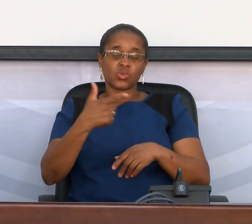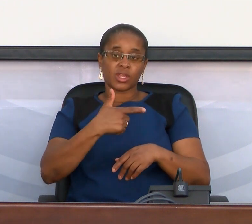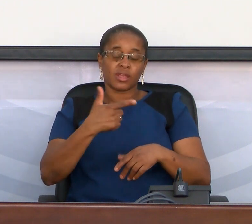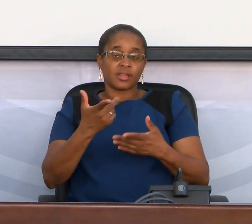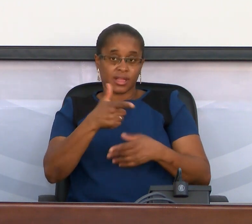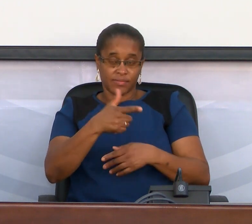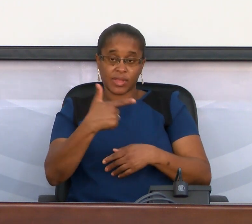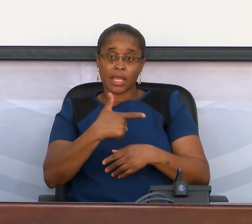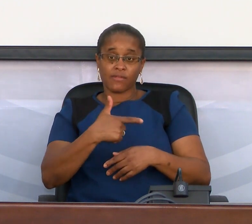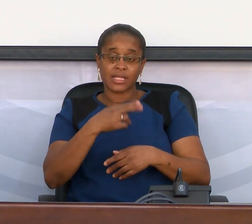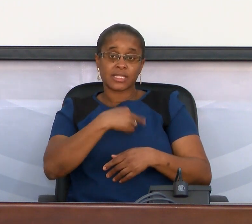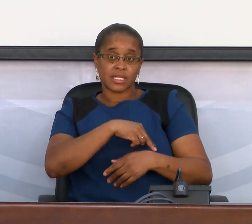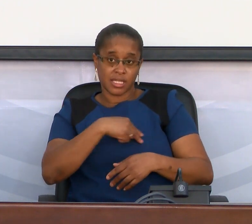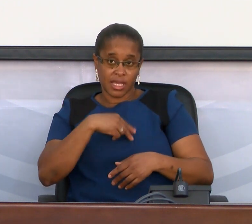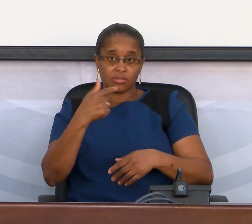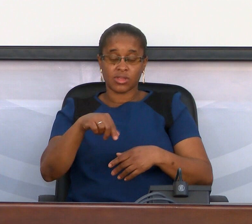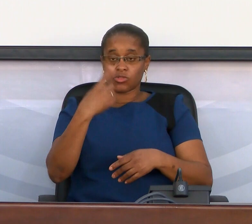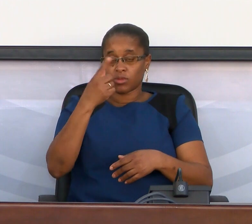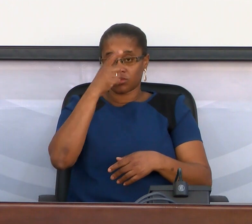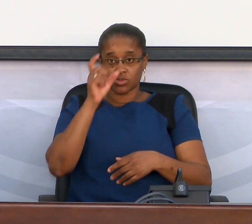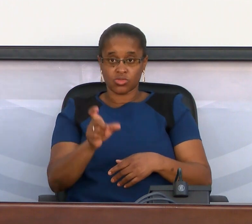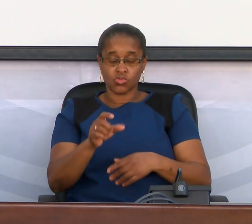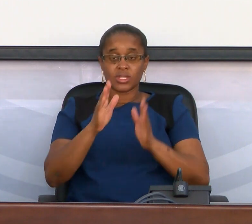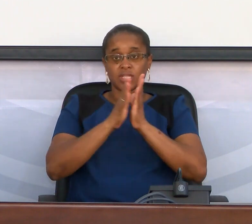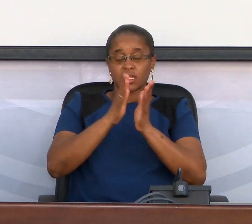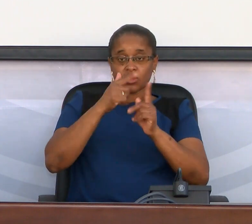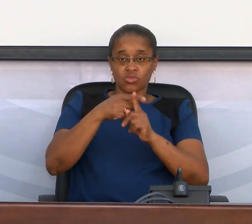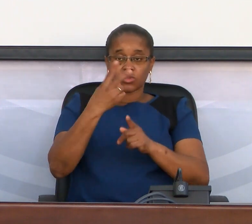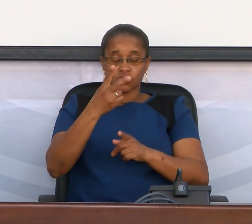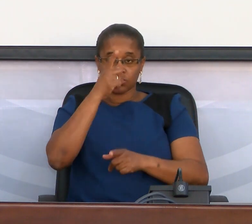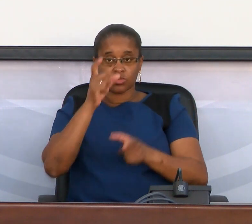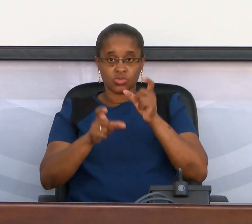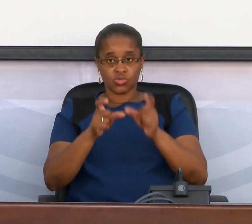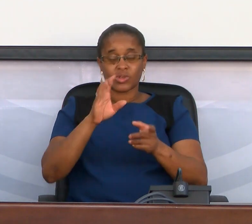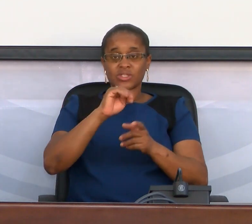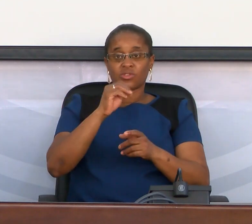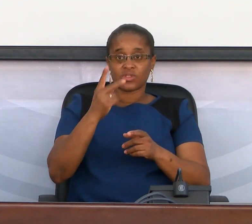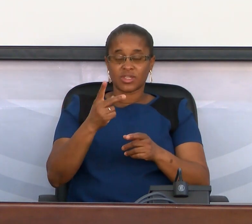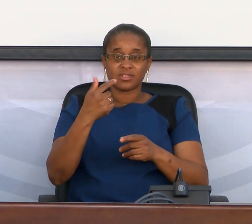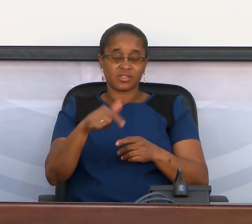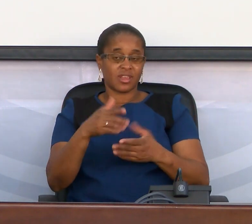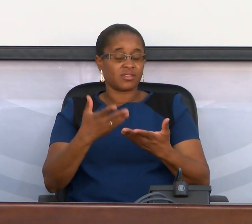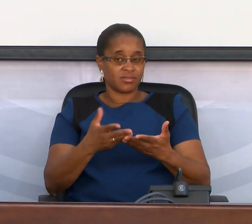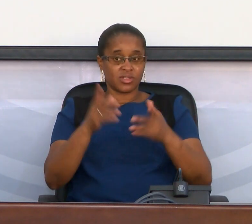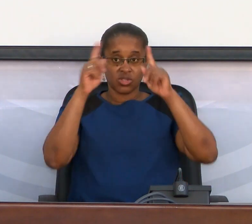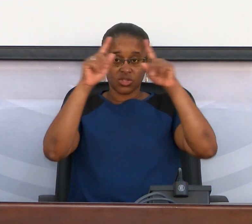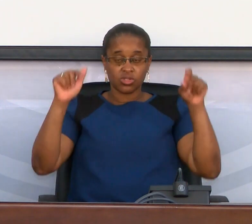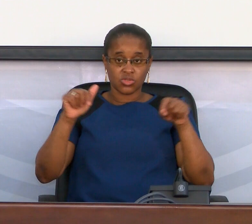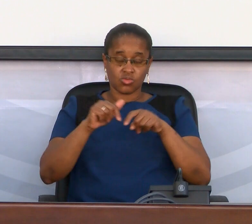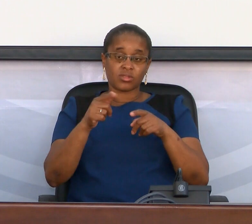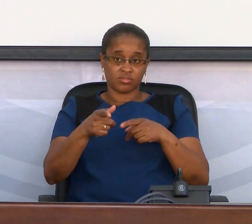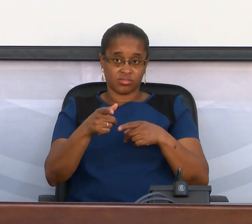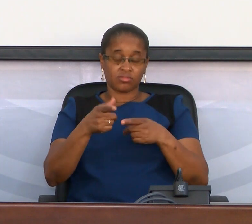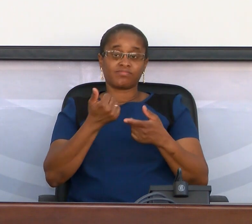em Tarrafal de Santiago nós tínhamos uma pessoa, em Santa Cruz duas pessoas. São Vicente está neste quadro pelos motivos